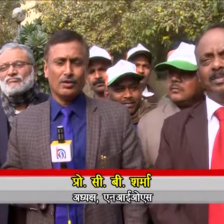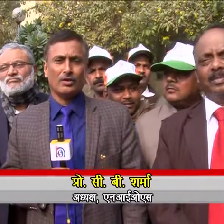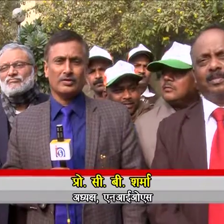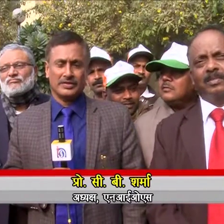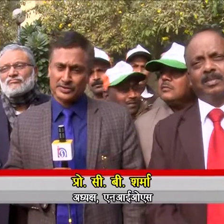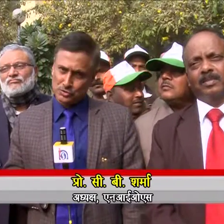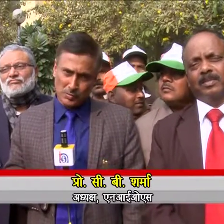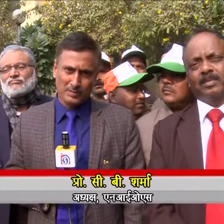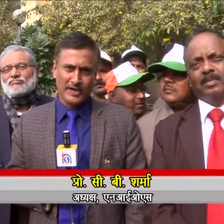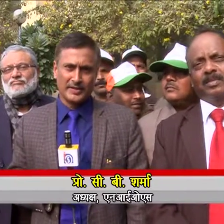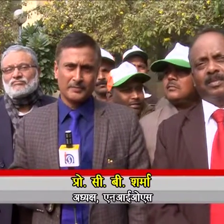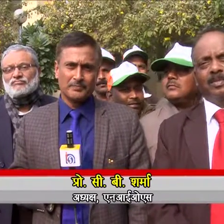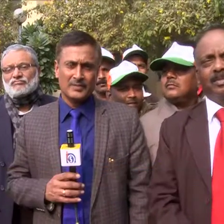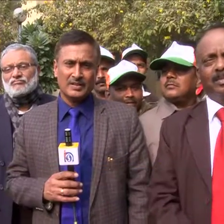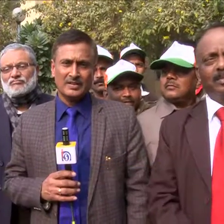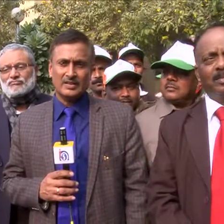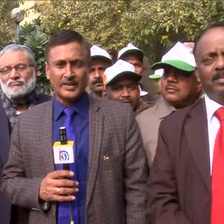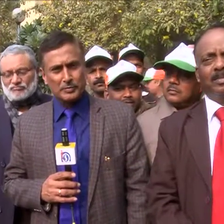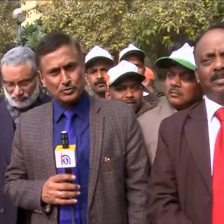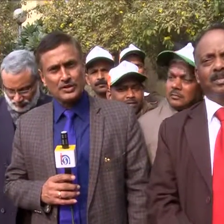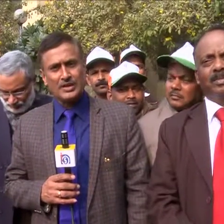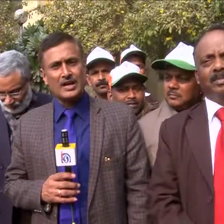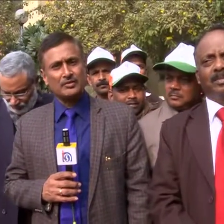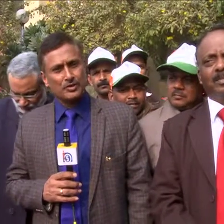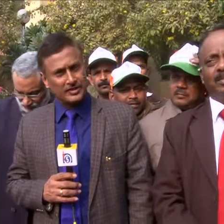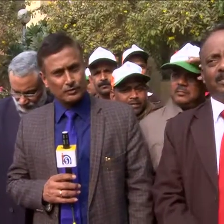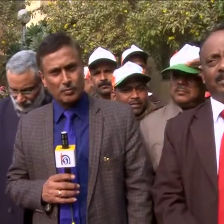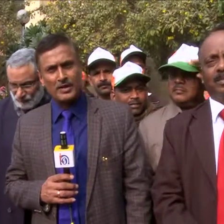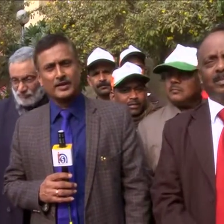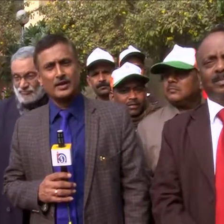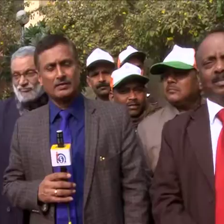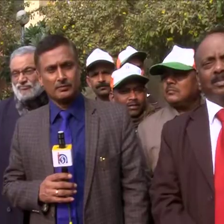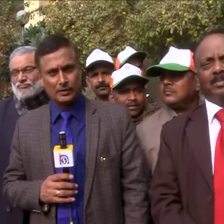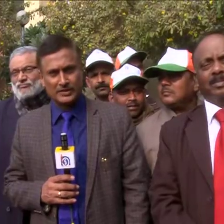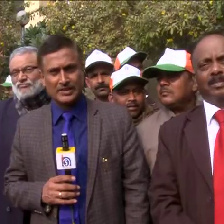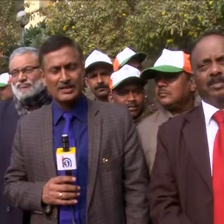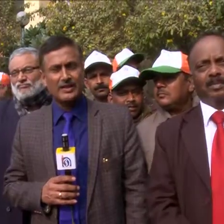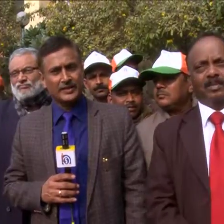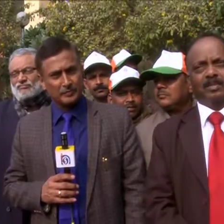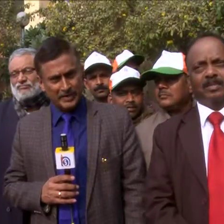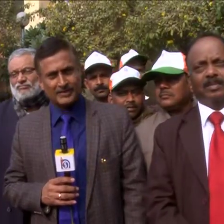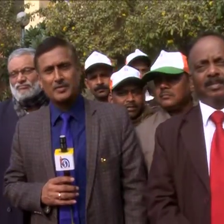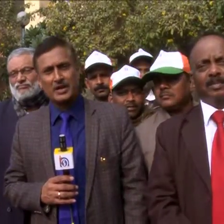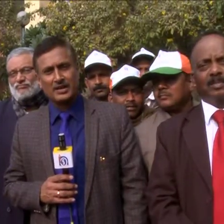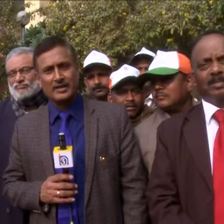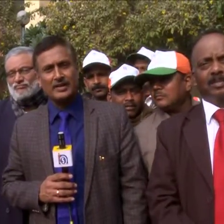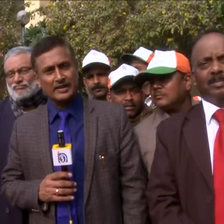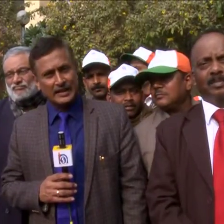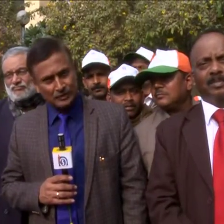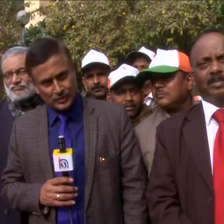और इसकी शोभा बढ़ाए। कई बच्चों ने ये कहा कि उनके लिए सौभाग्य का अवसर था, लेकिन मेरा ऐसा मानना है कि NIOS के